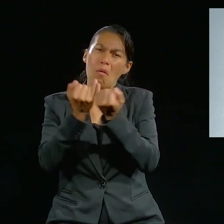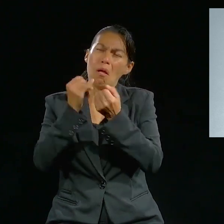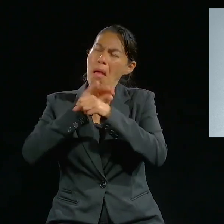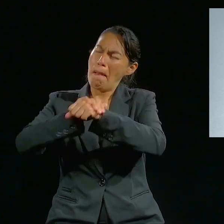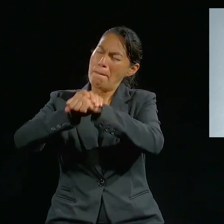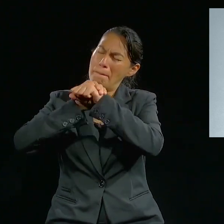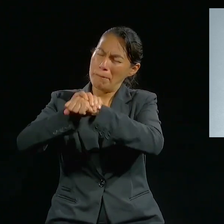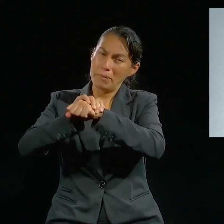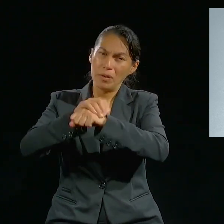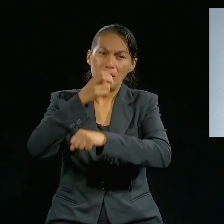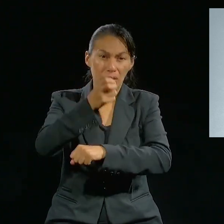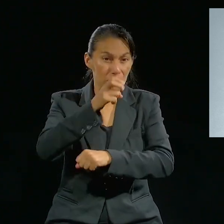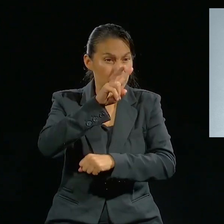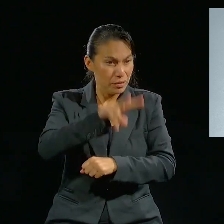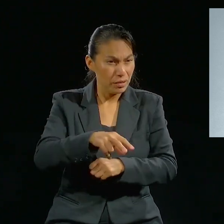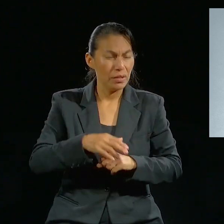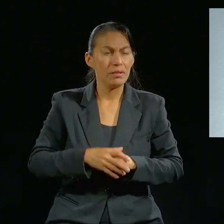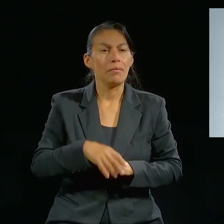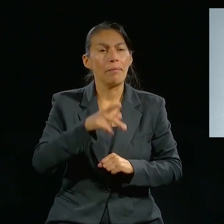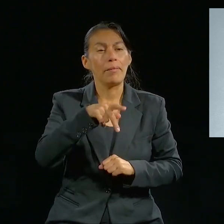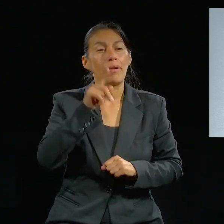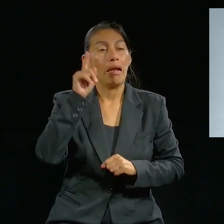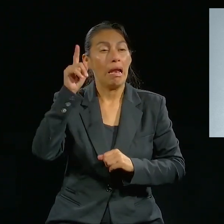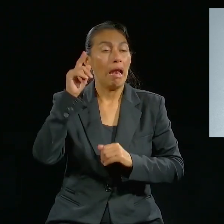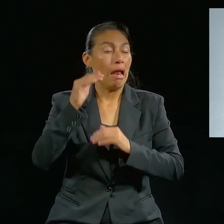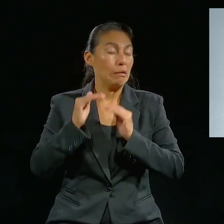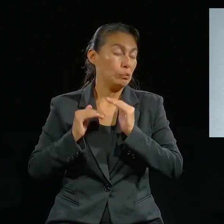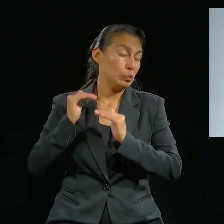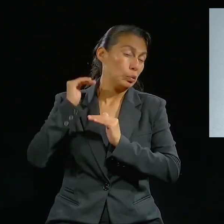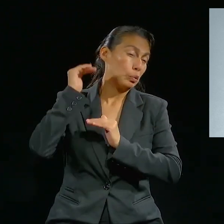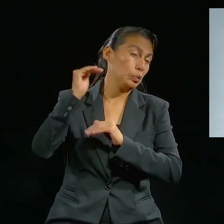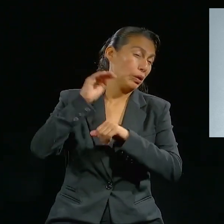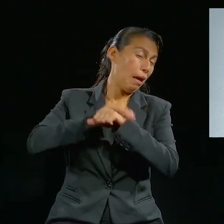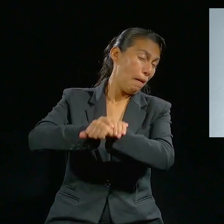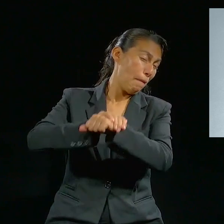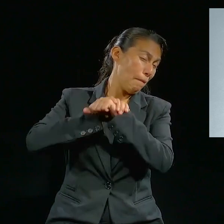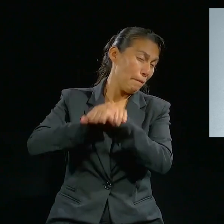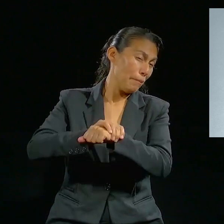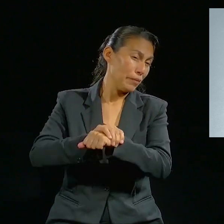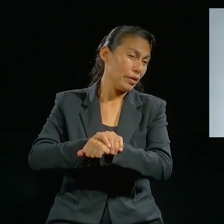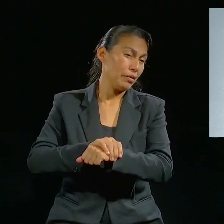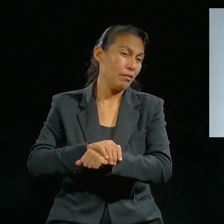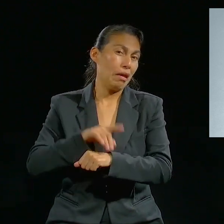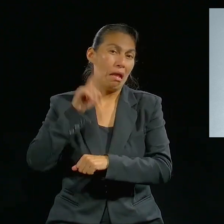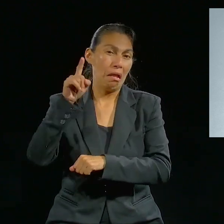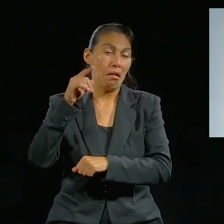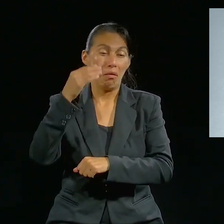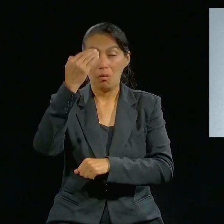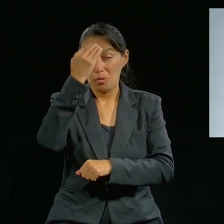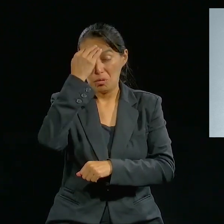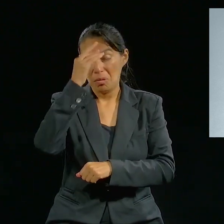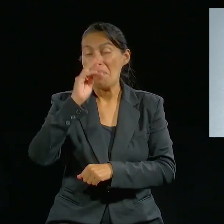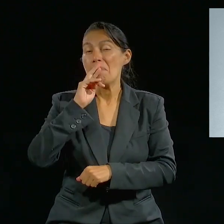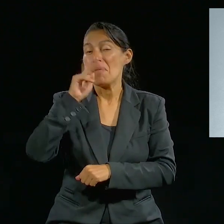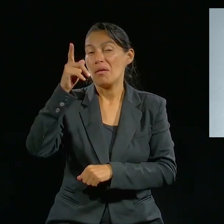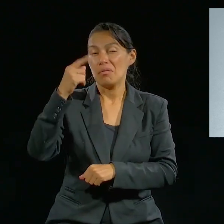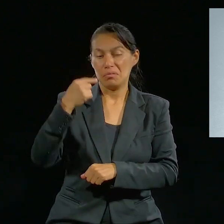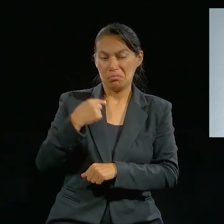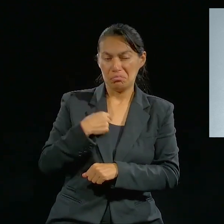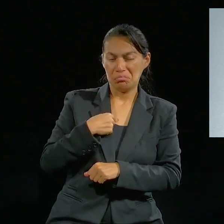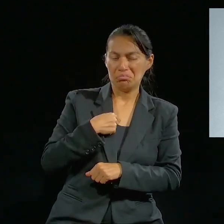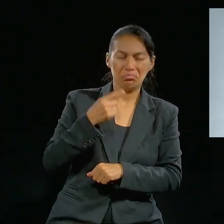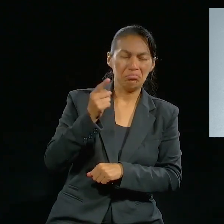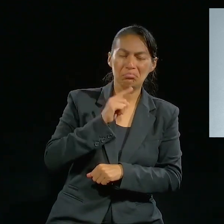como a un amigo, pero hay que ver qué gran amigo, el que te conoce mejor que lo que tú misma te conoces